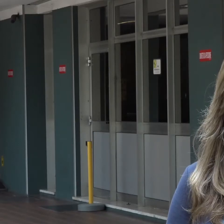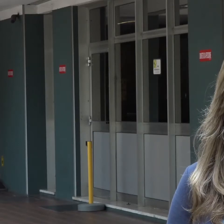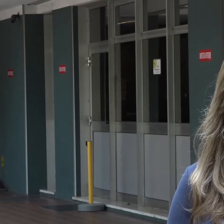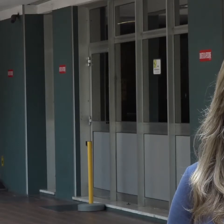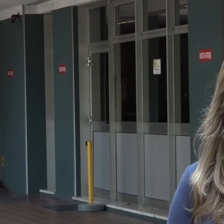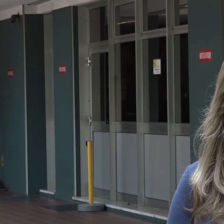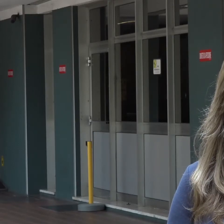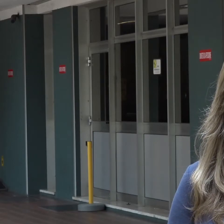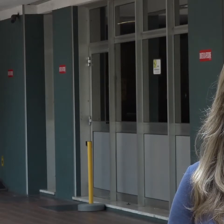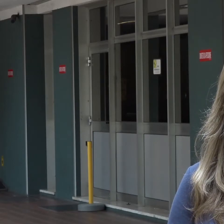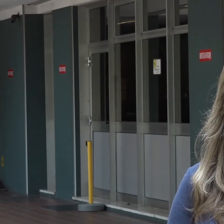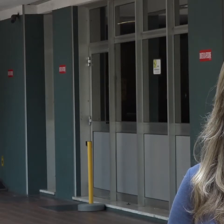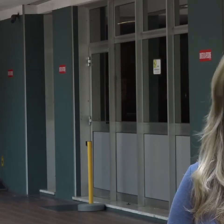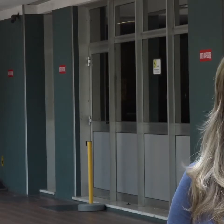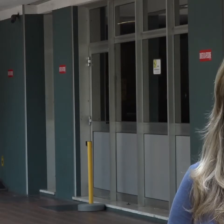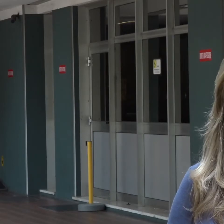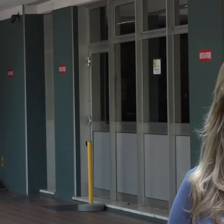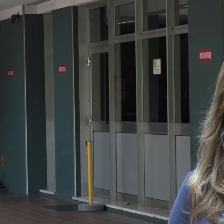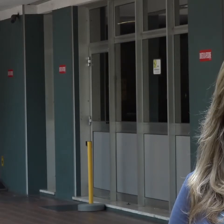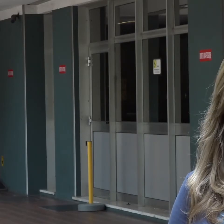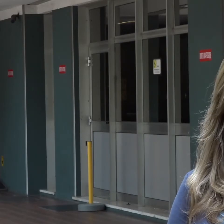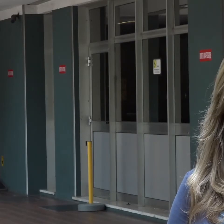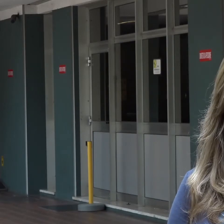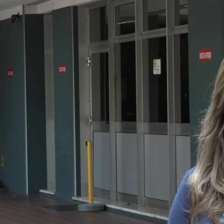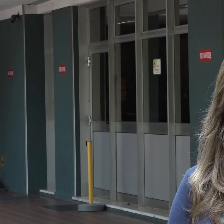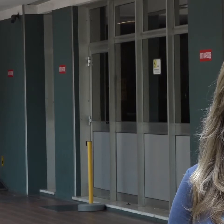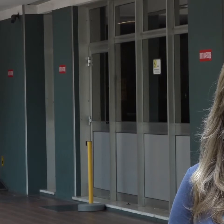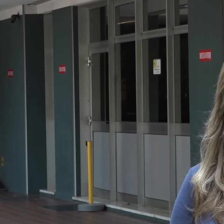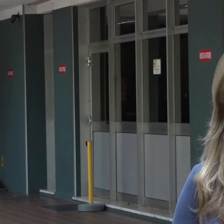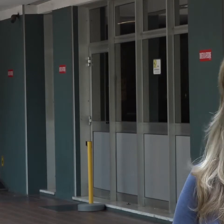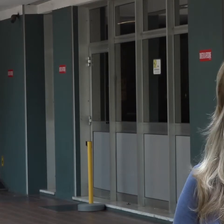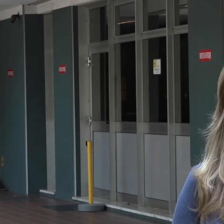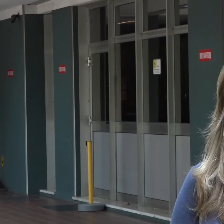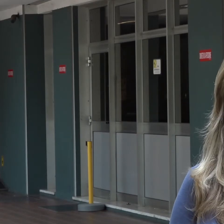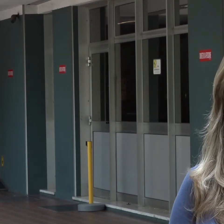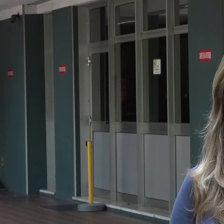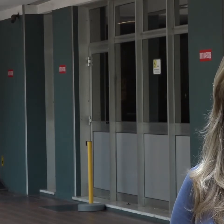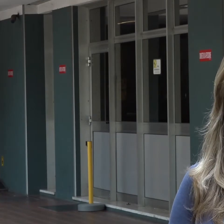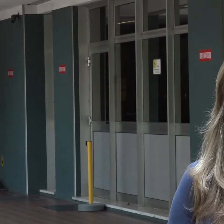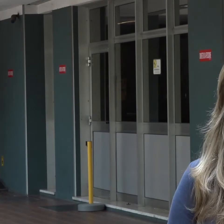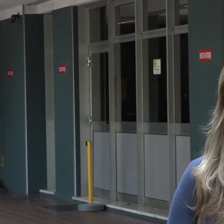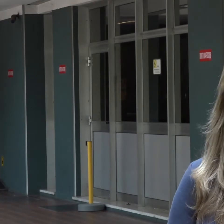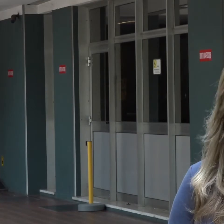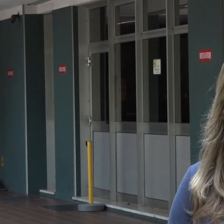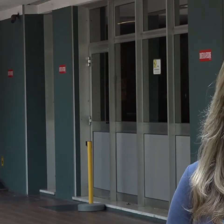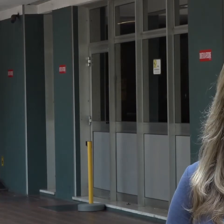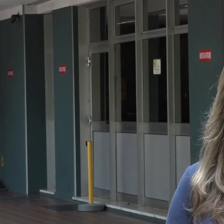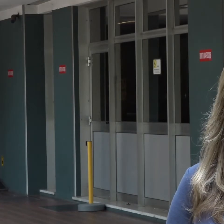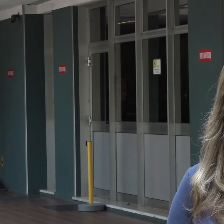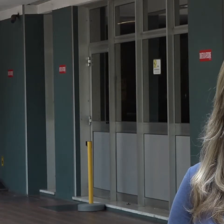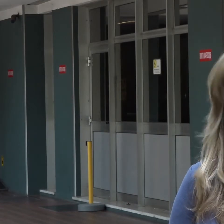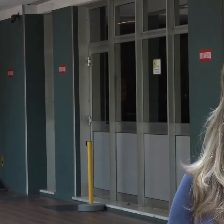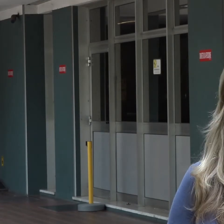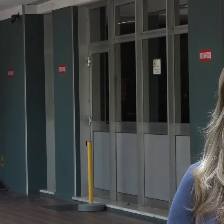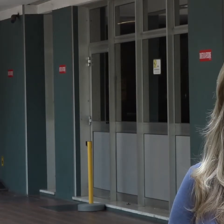Veneto, deve essere trovata, ha detto Zaia, una soluzione nazionale per evitare il blocco dei servizi, data la cronica mancanza